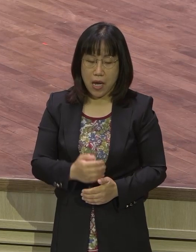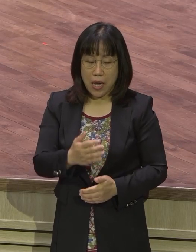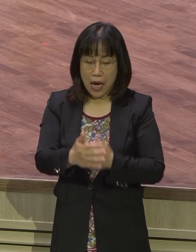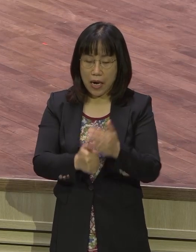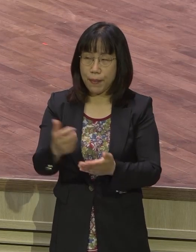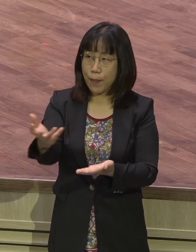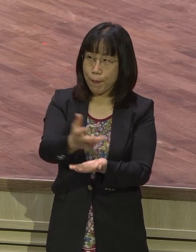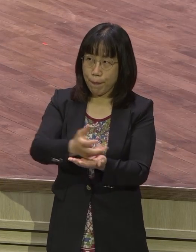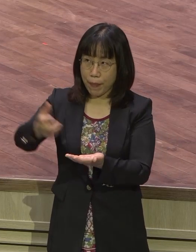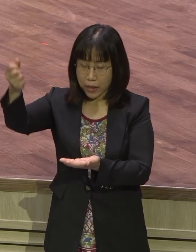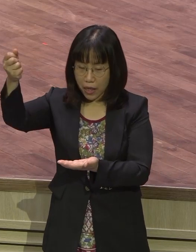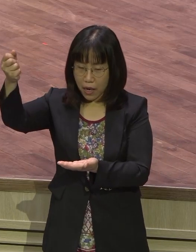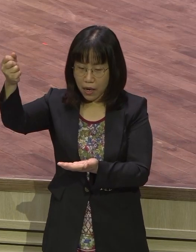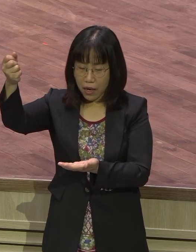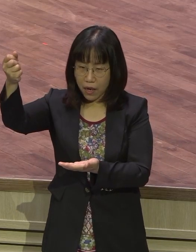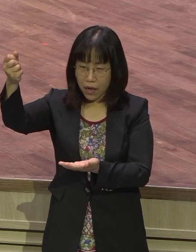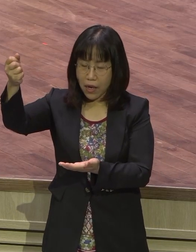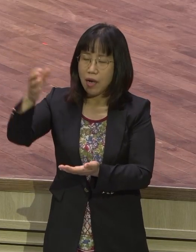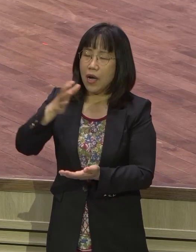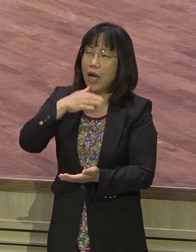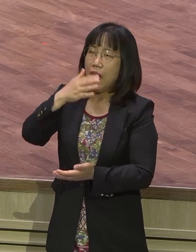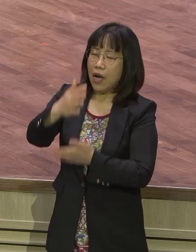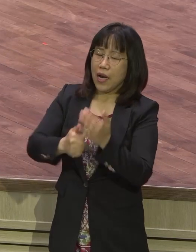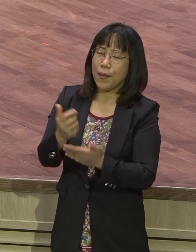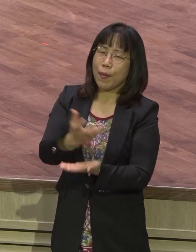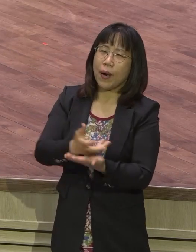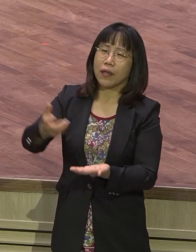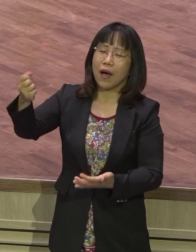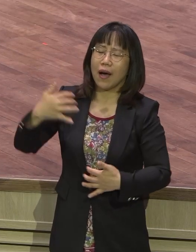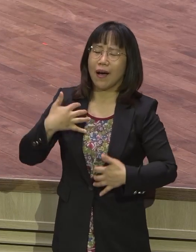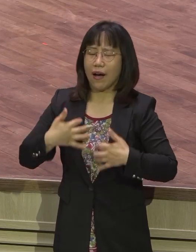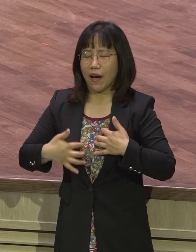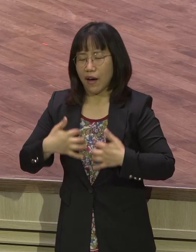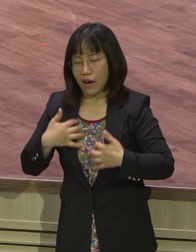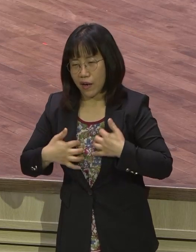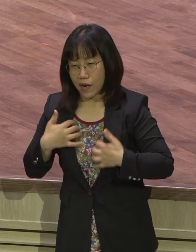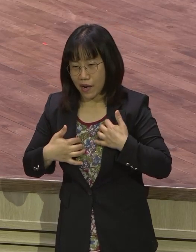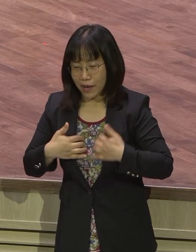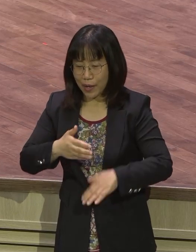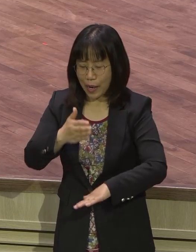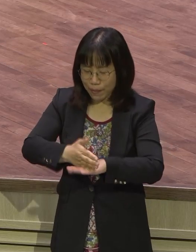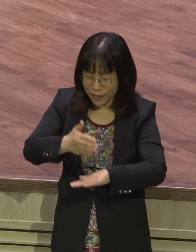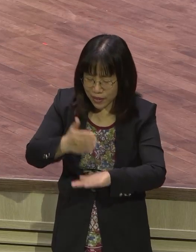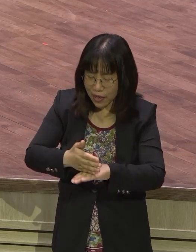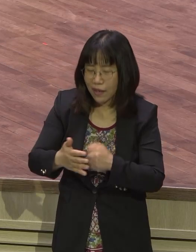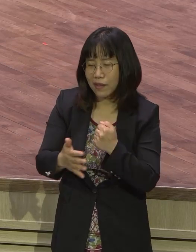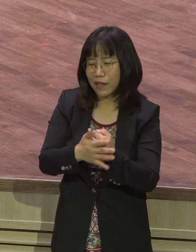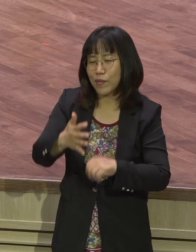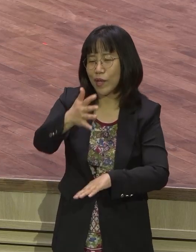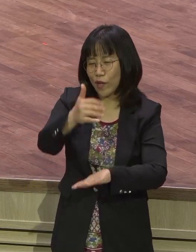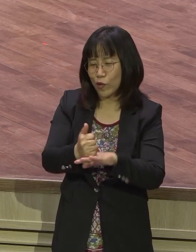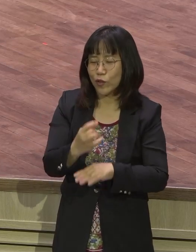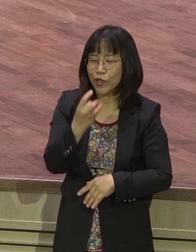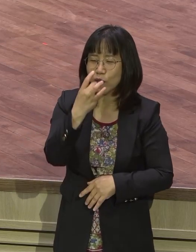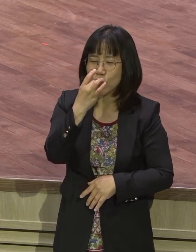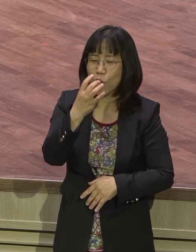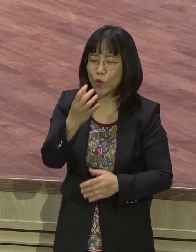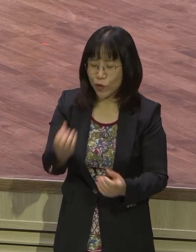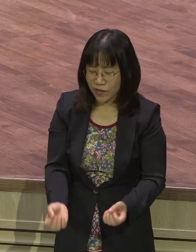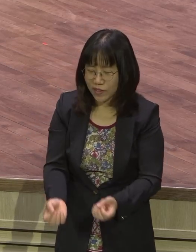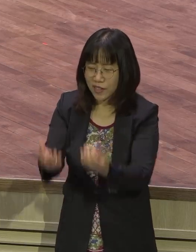받으셨다 하나님 받으셨다 그러면 그 감사해서 드리는 것이 소재입니다 이